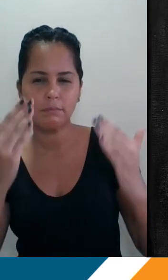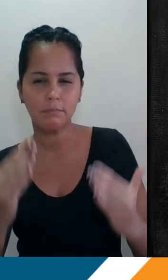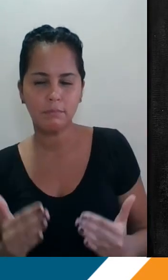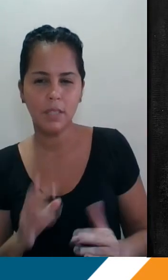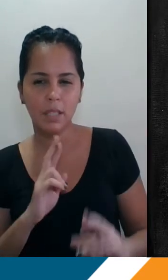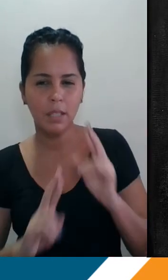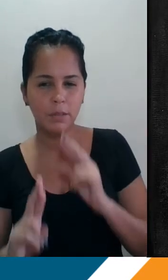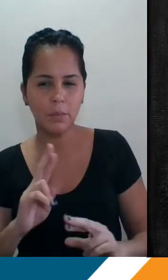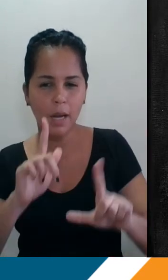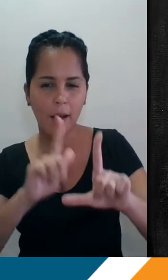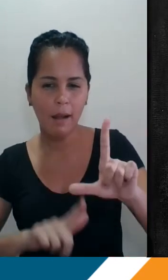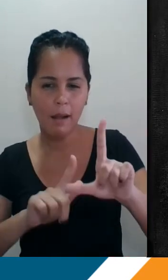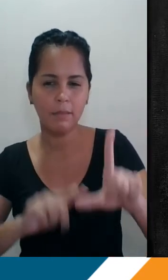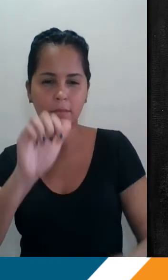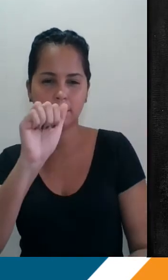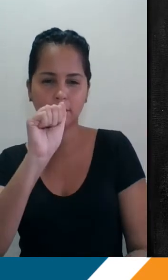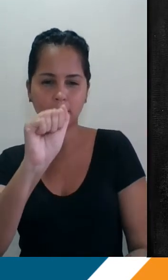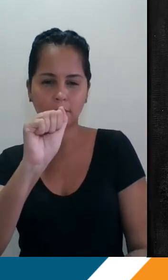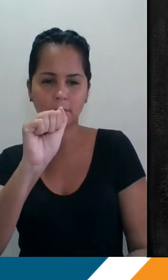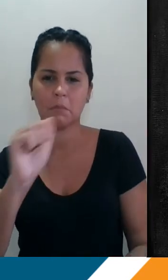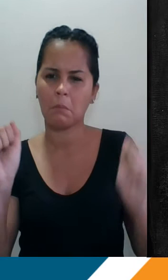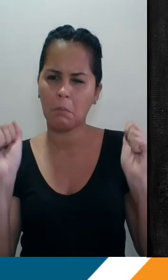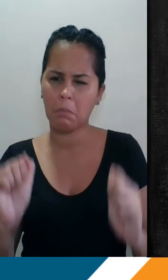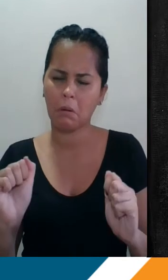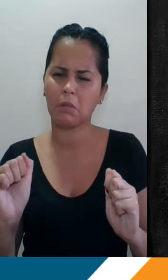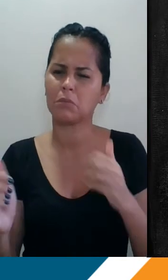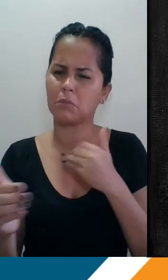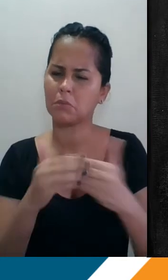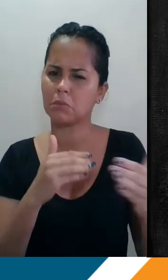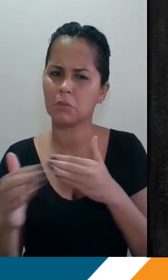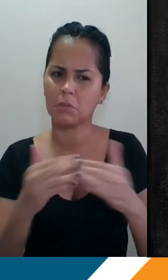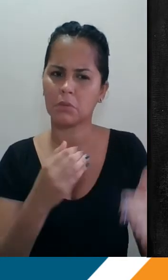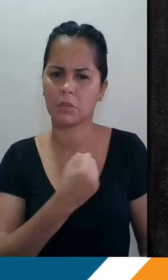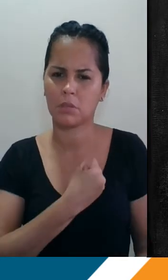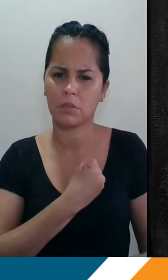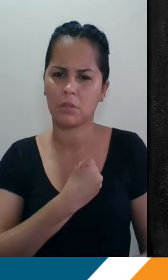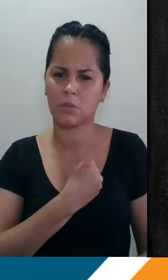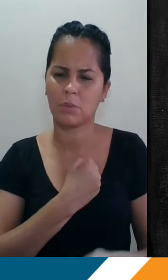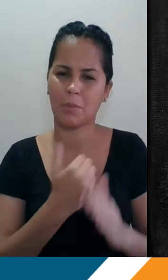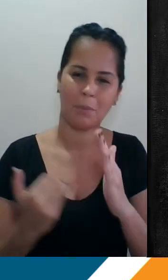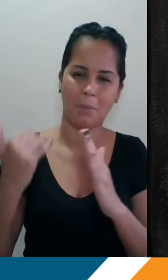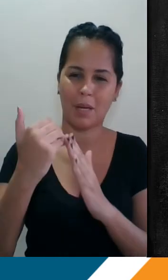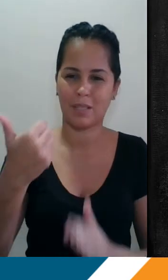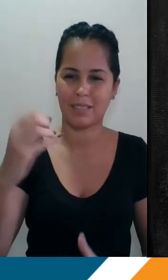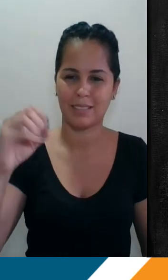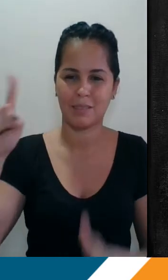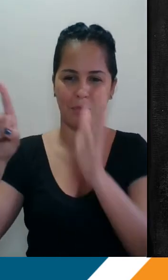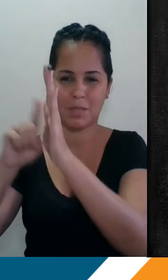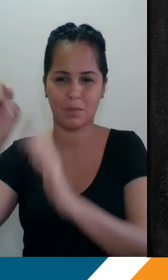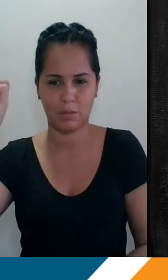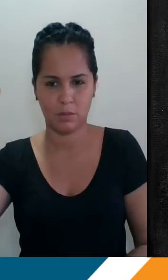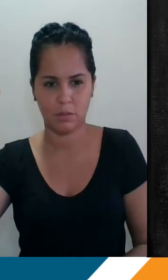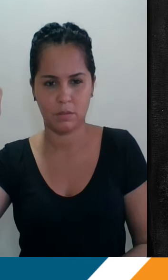ver. Letra A. Vai servir qualquer valor acima de 10 elevado a menos 8.